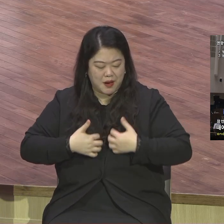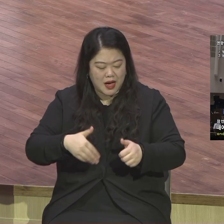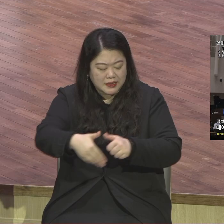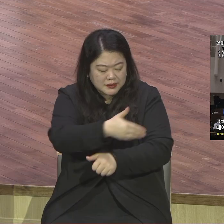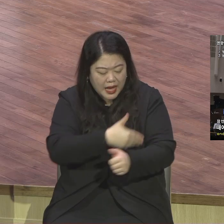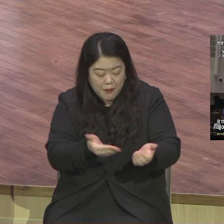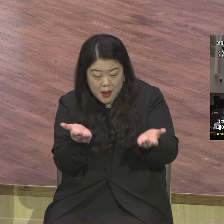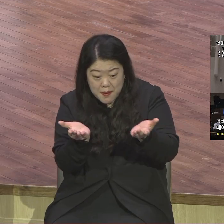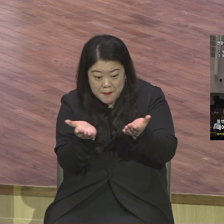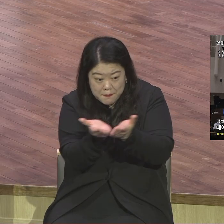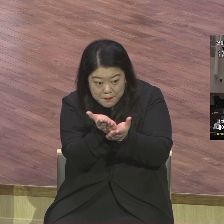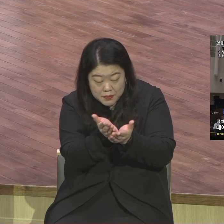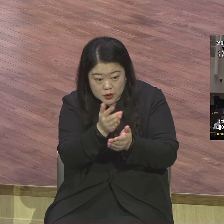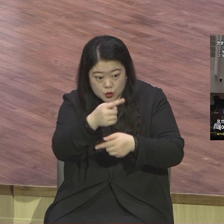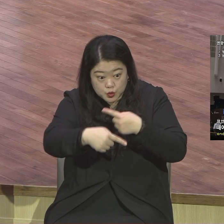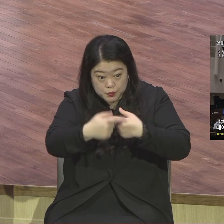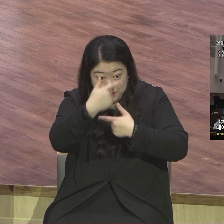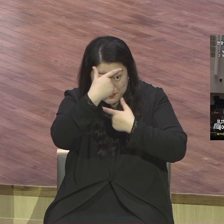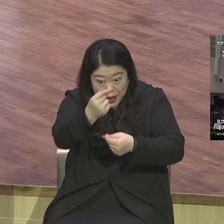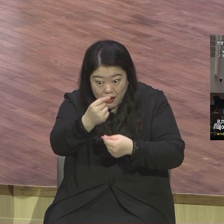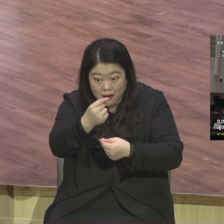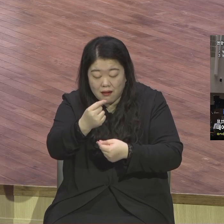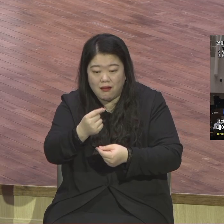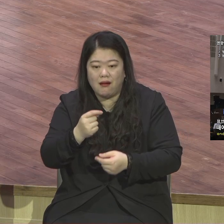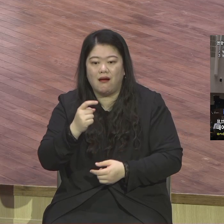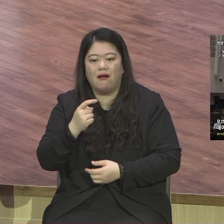말이 얼마나 아름다운고